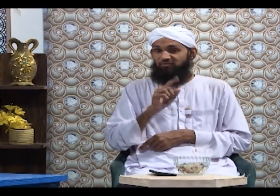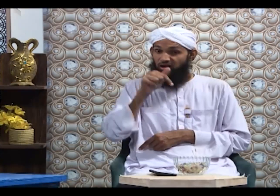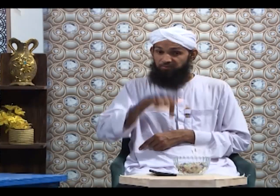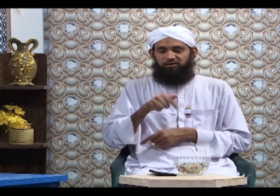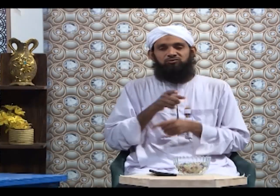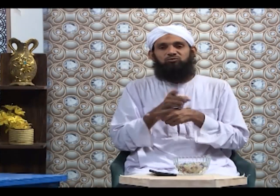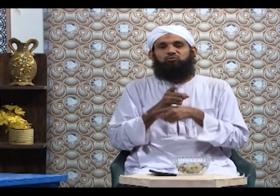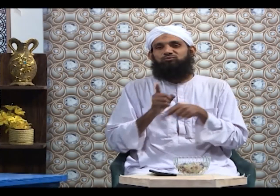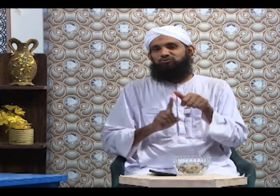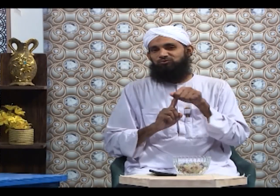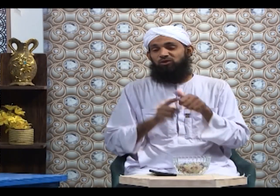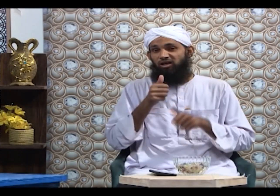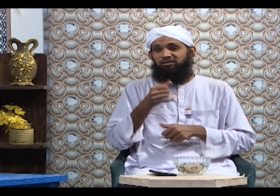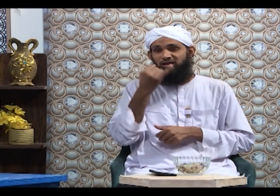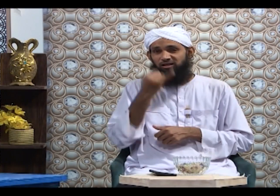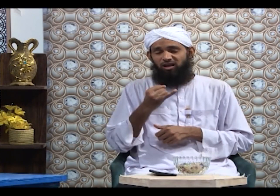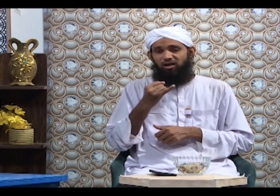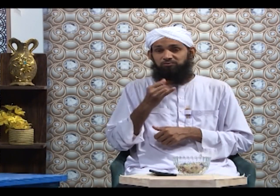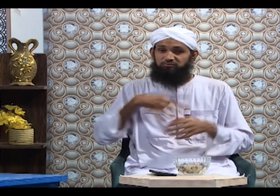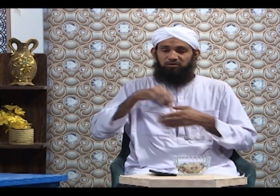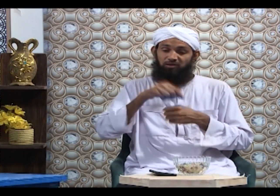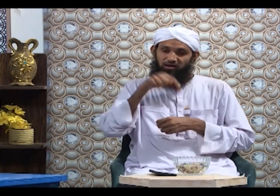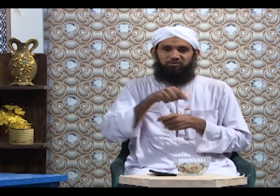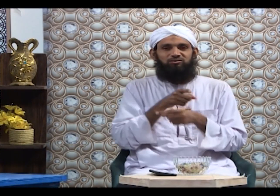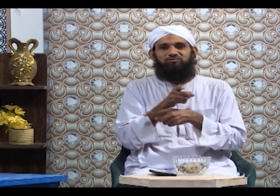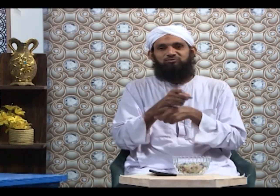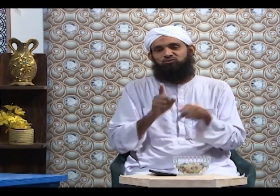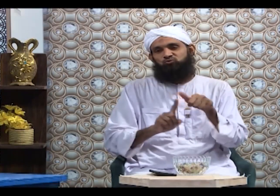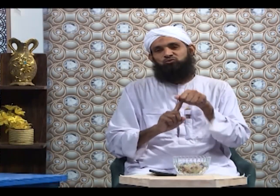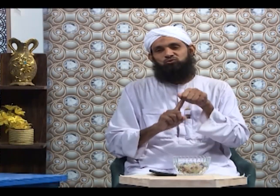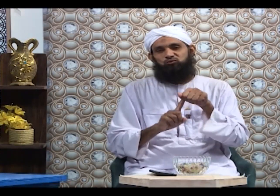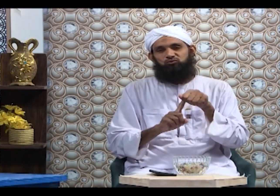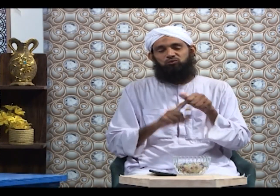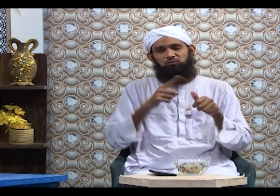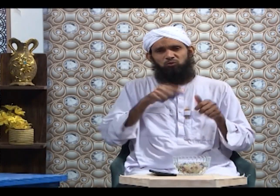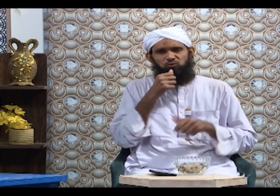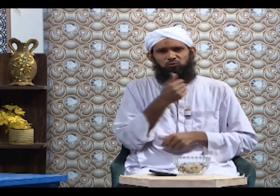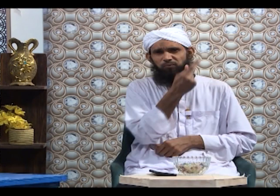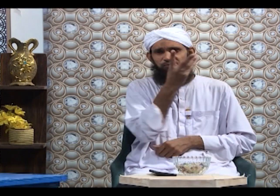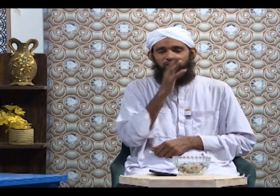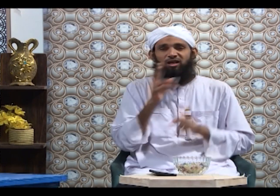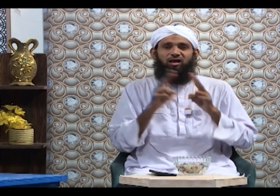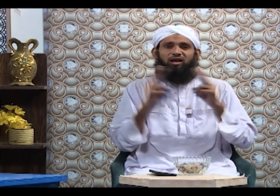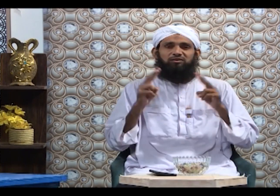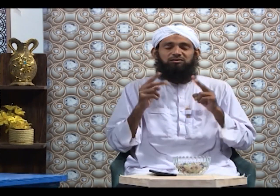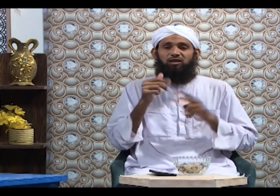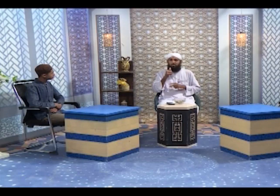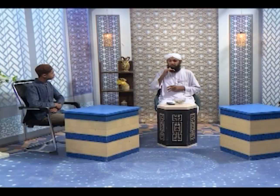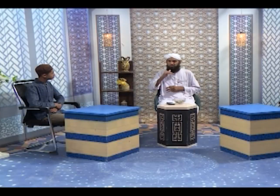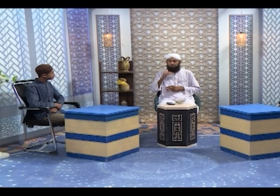کی تمیز کہاں، کچھ بڑا تو ہو جائے پھر اس کی تربیت شروع کروں گا۔ ایسے والد کو چاہیے کہ اس انتظار میں نہ بیٹھے، بلکہ